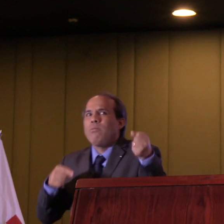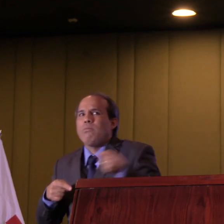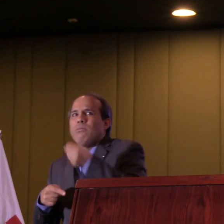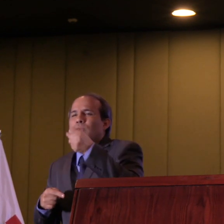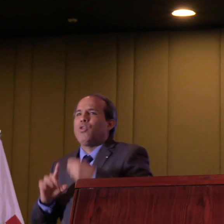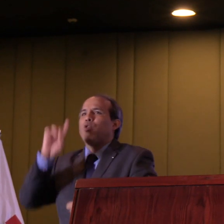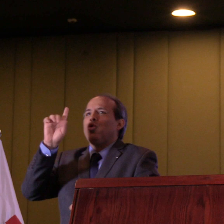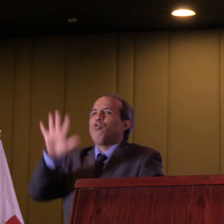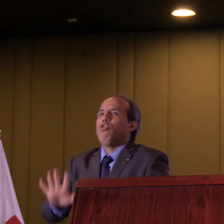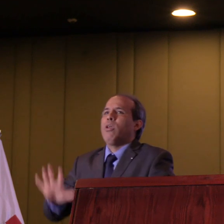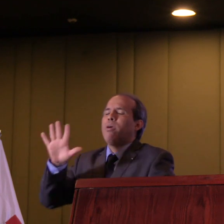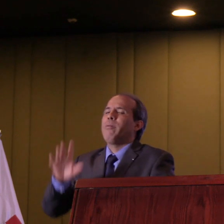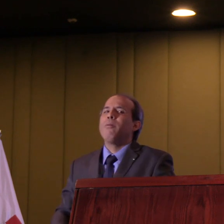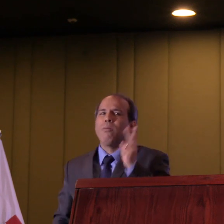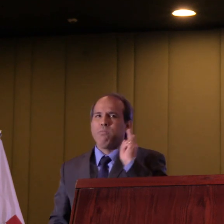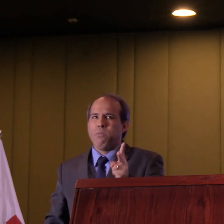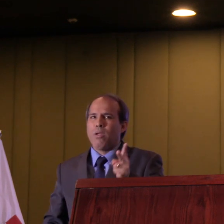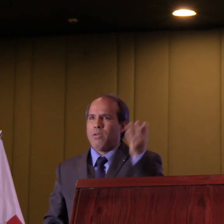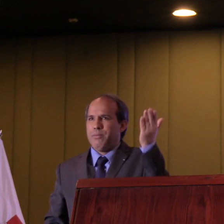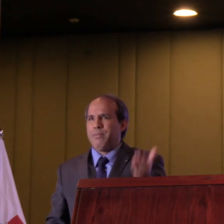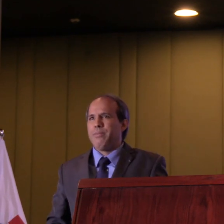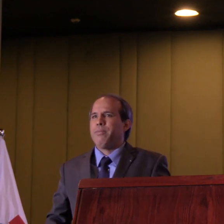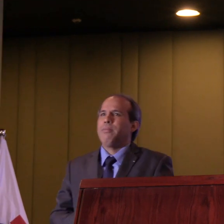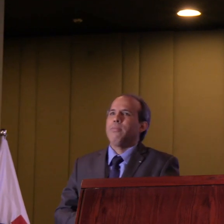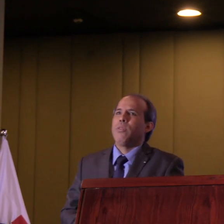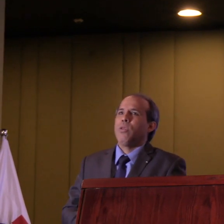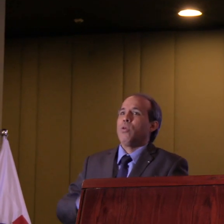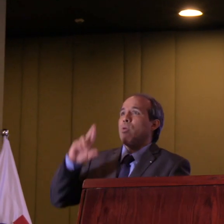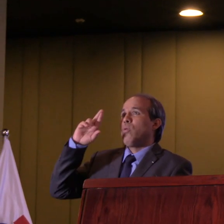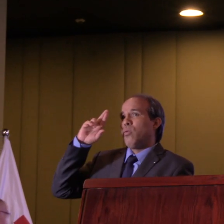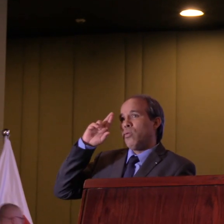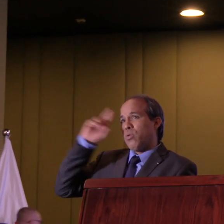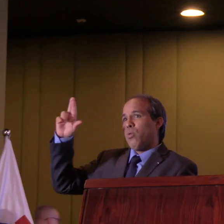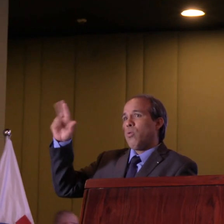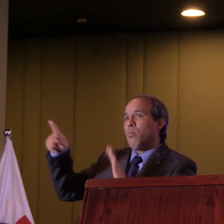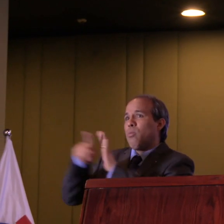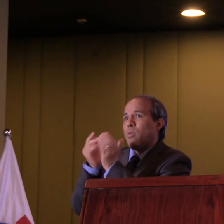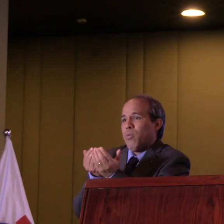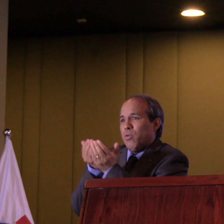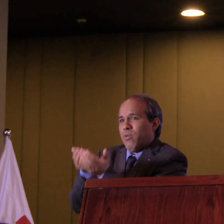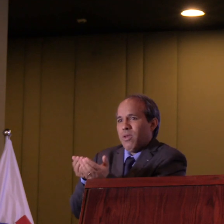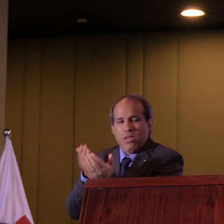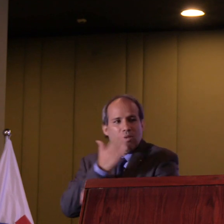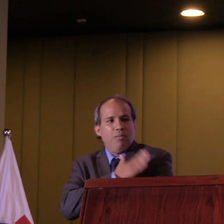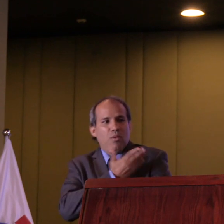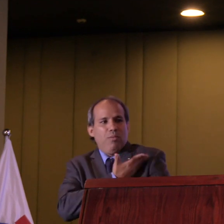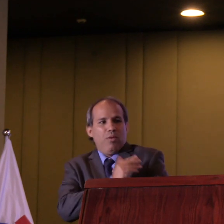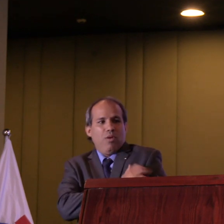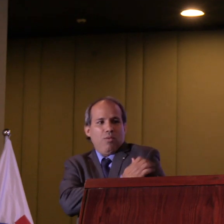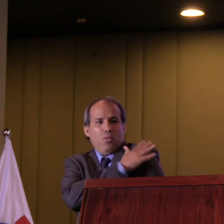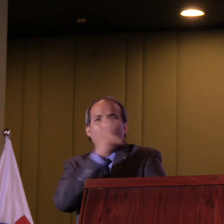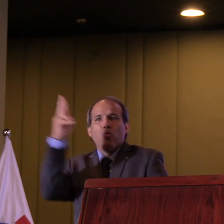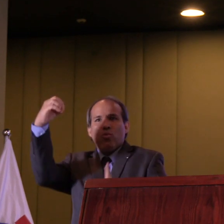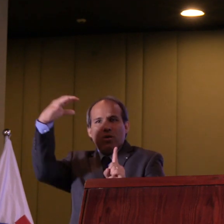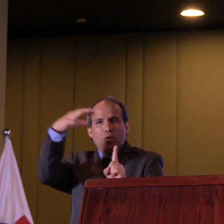da Diretoria-Geral Brasileira. Que o nosso Senhor dos Navegantes, meu caro almirante, continue a